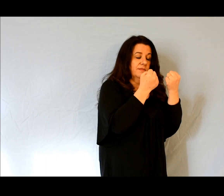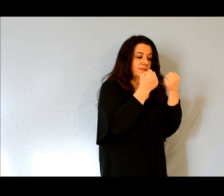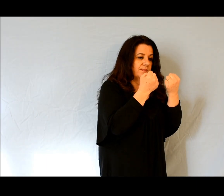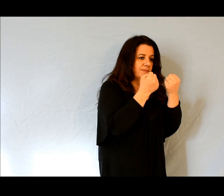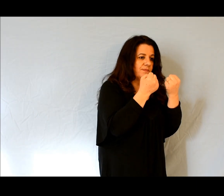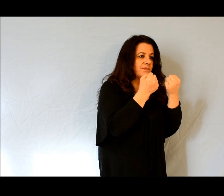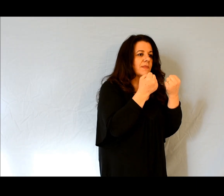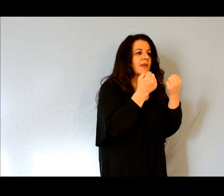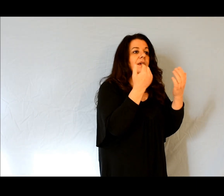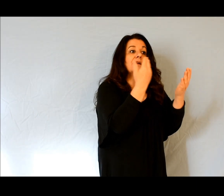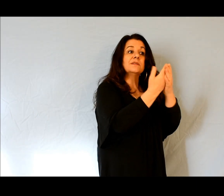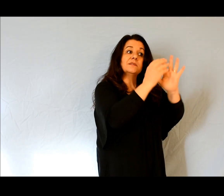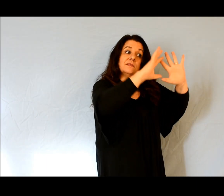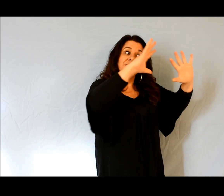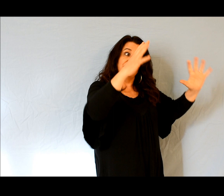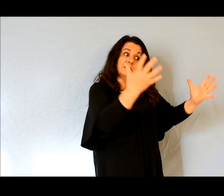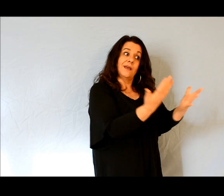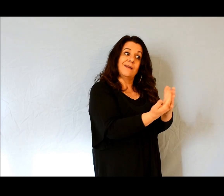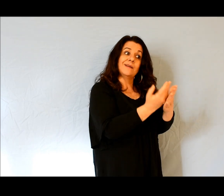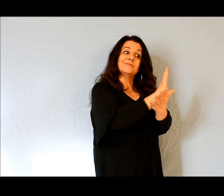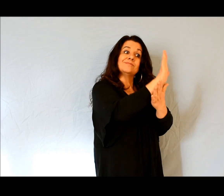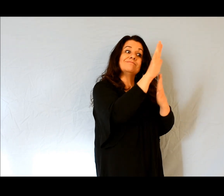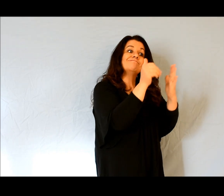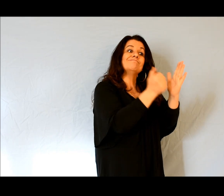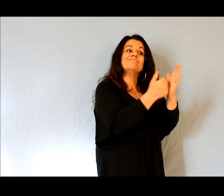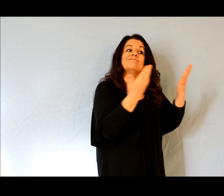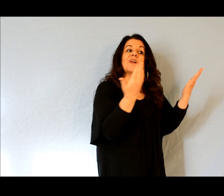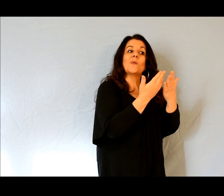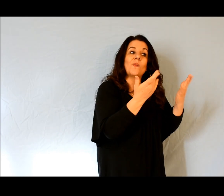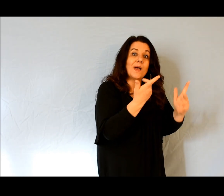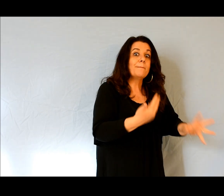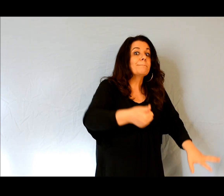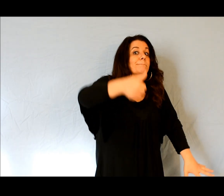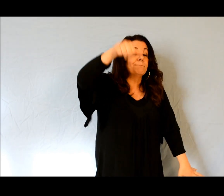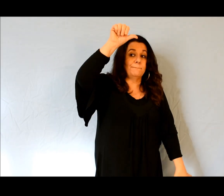c'était une figure du baptême qui vous sauve